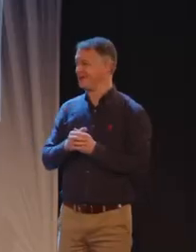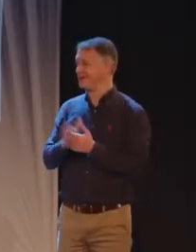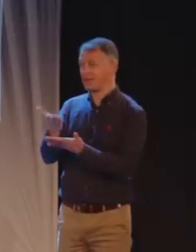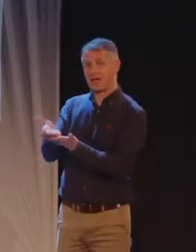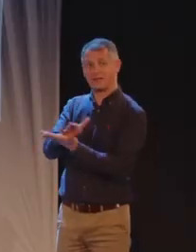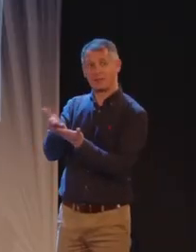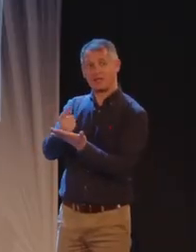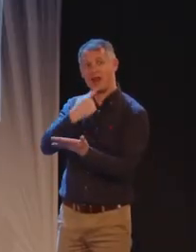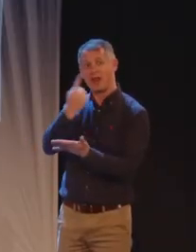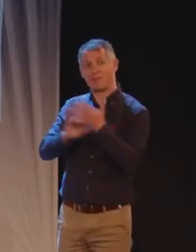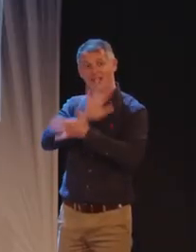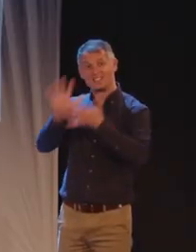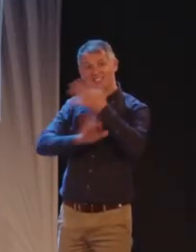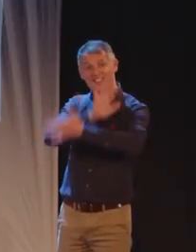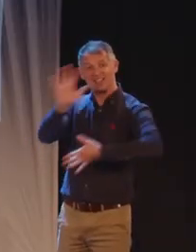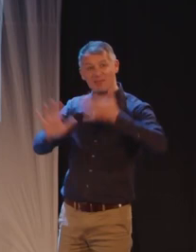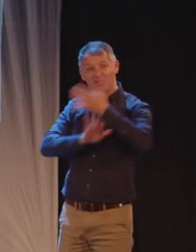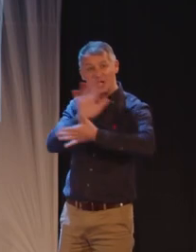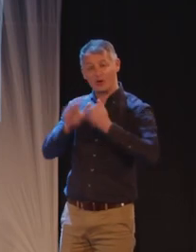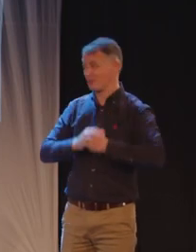interpretează în limba semnelor.